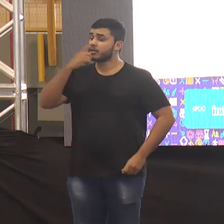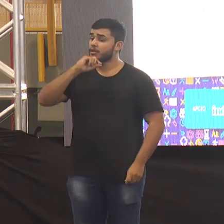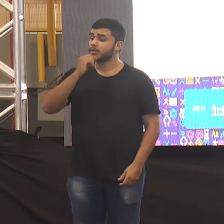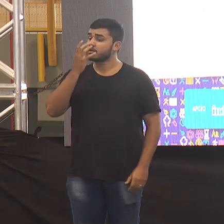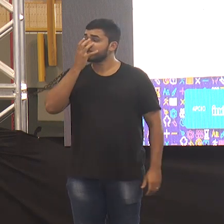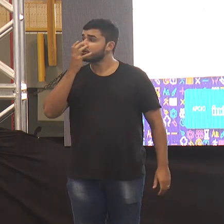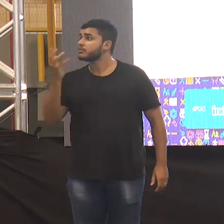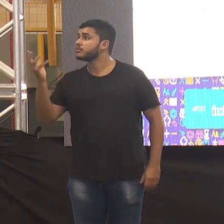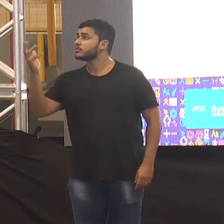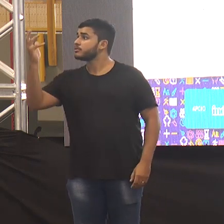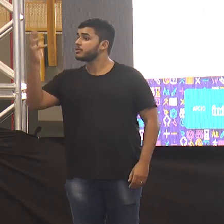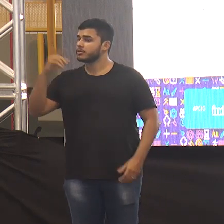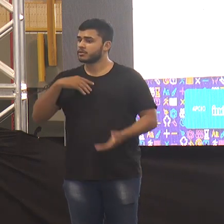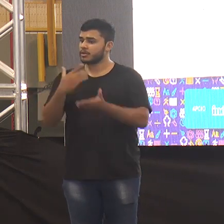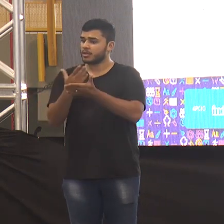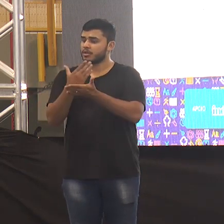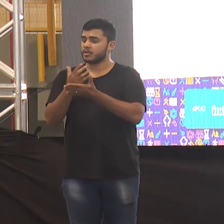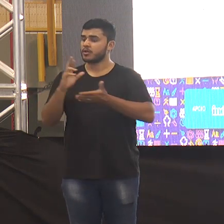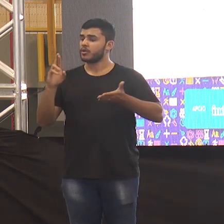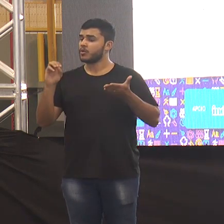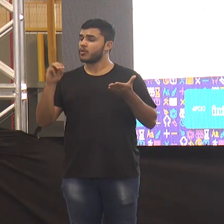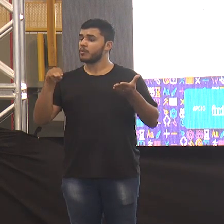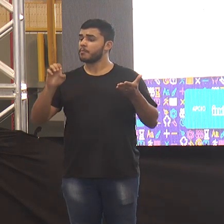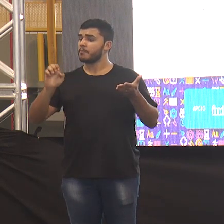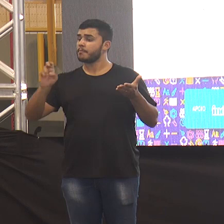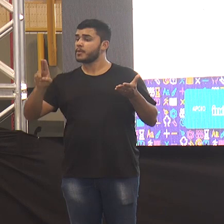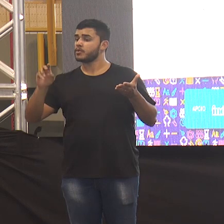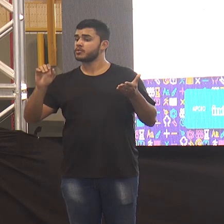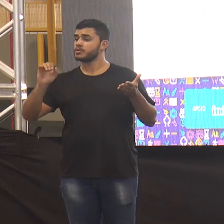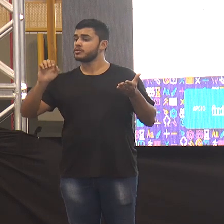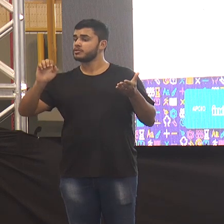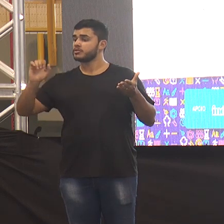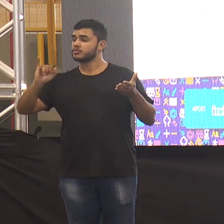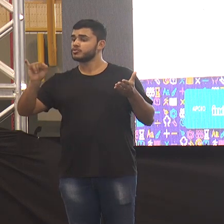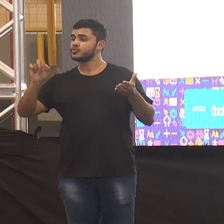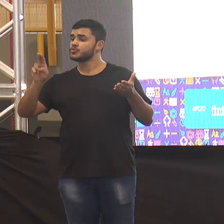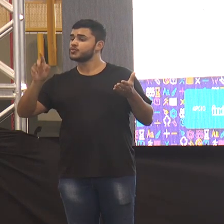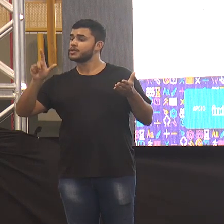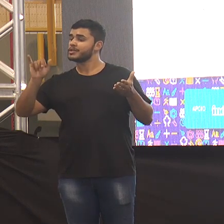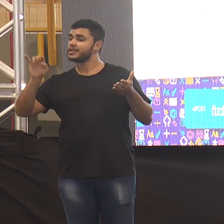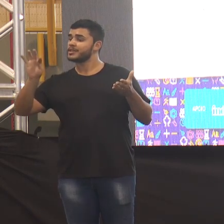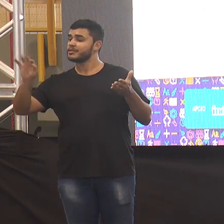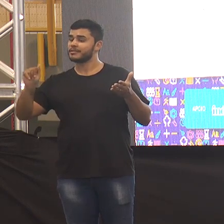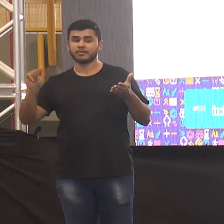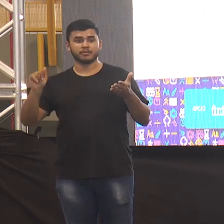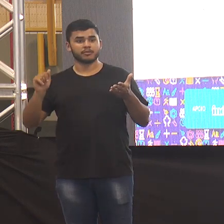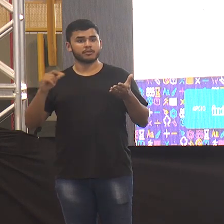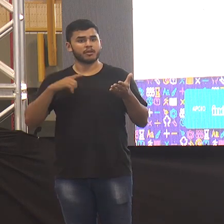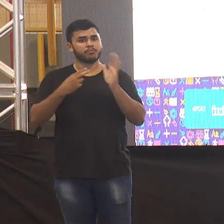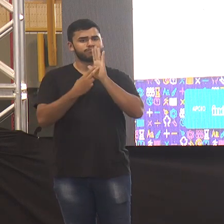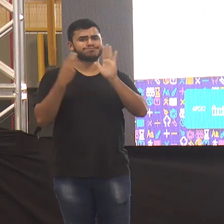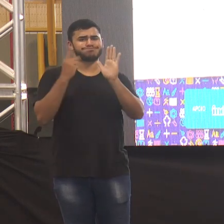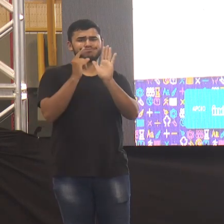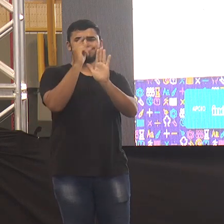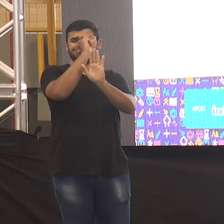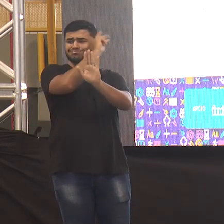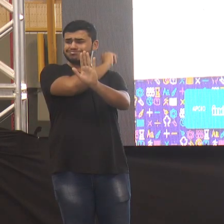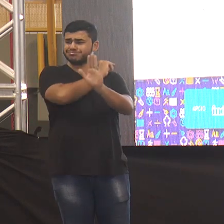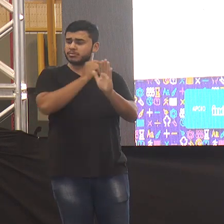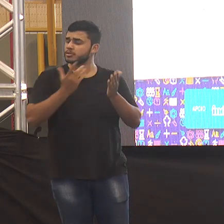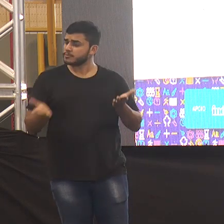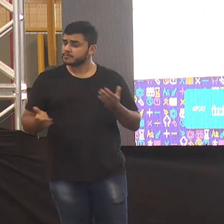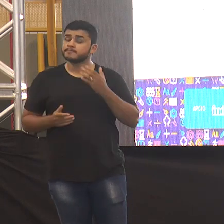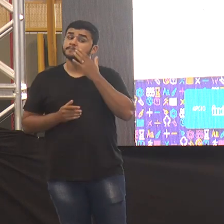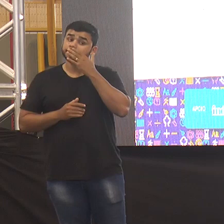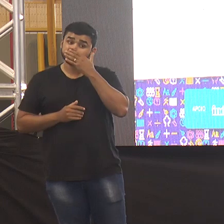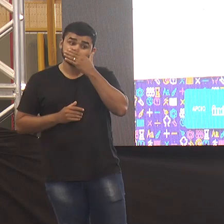Shakespeare, séculos antes do romantismo. Eu posso ver características românticas hoje